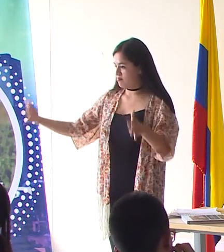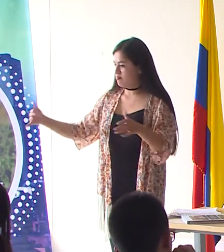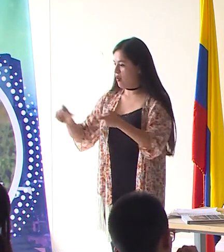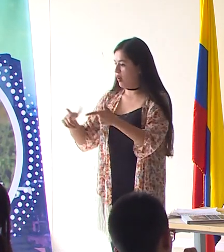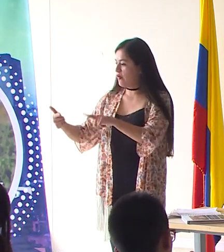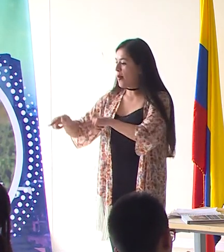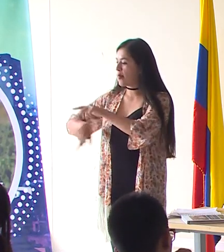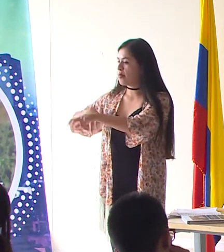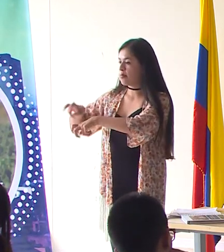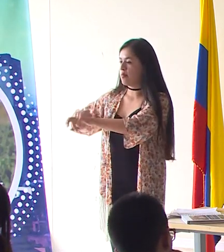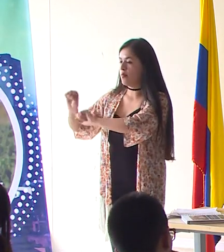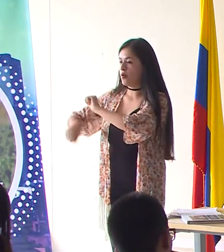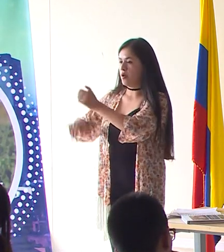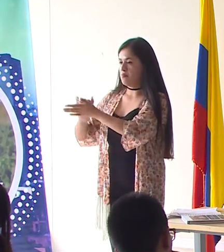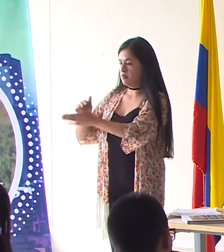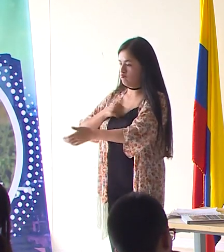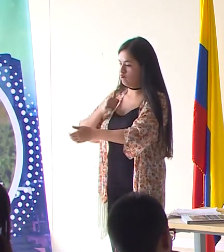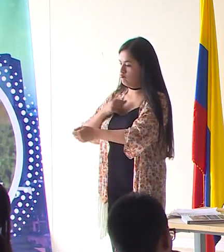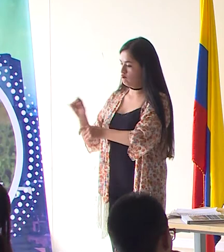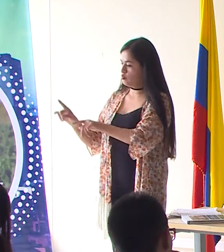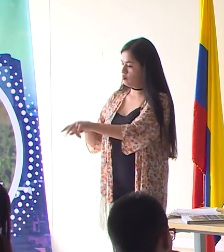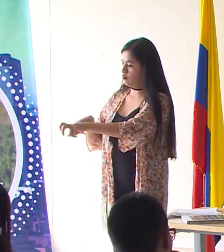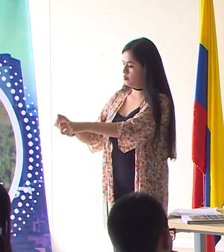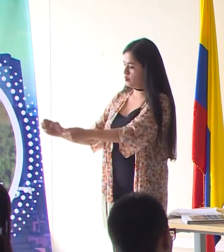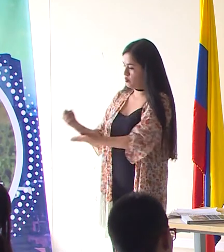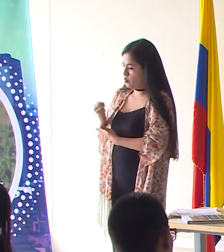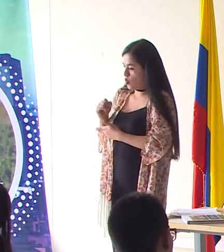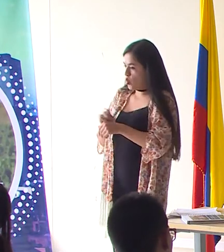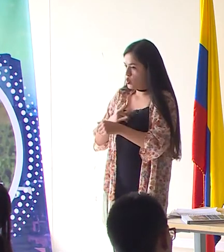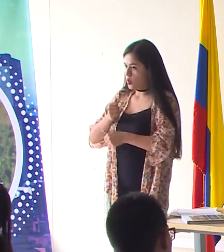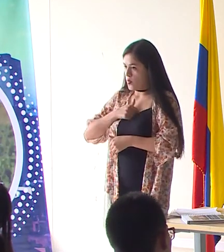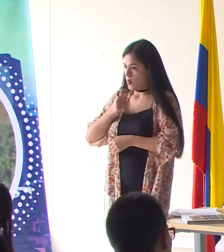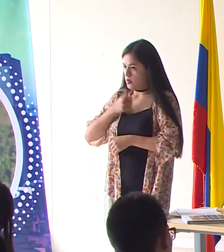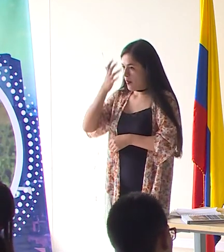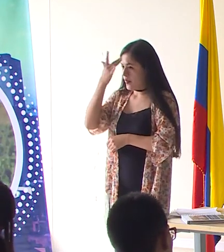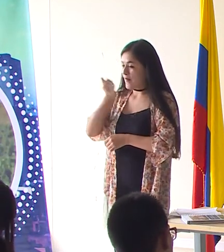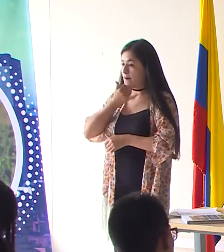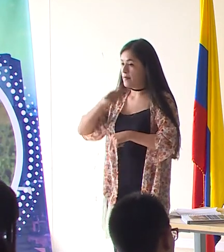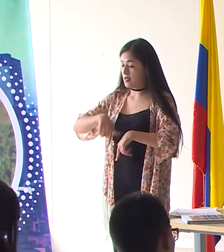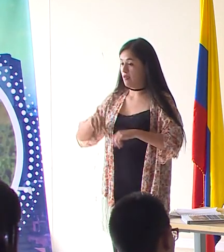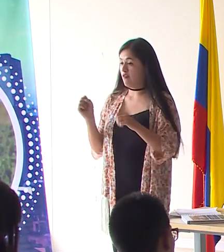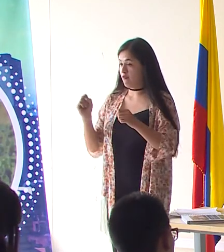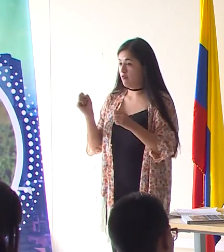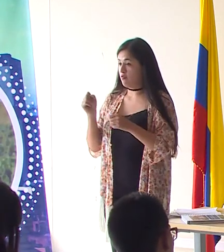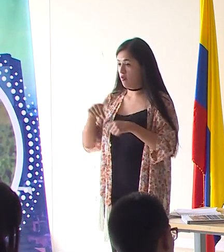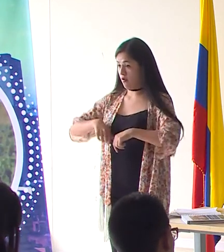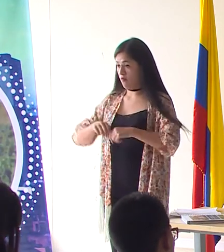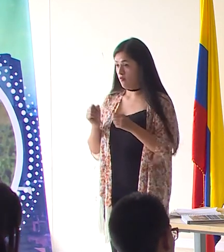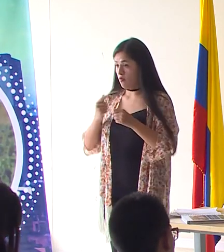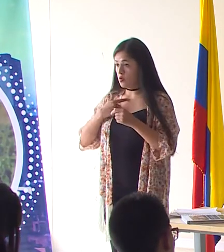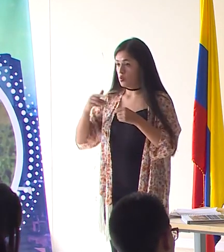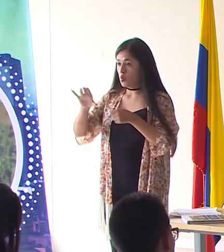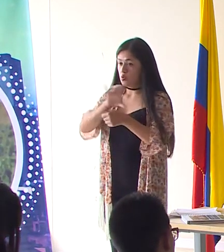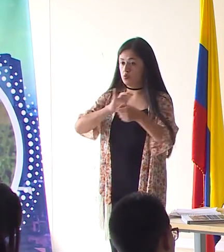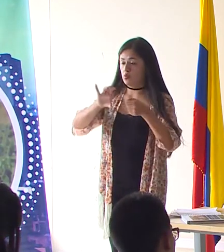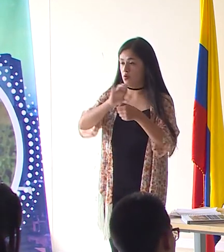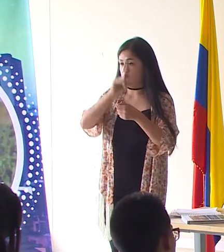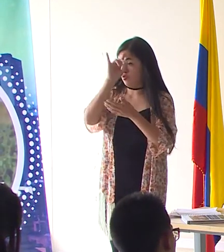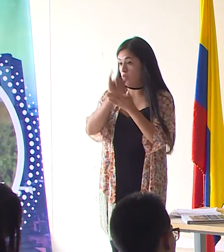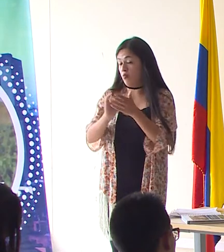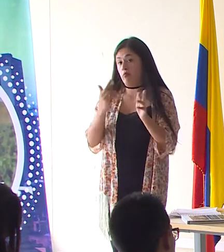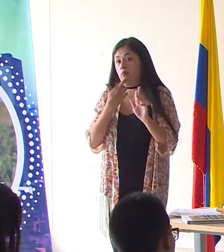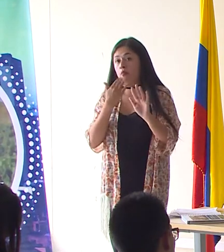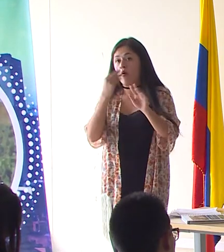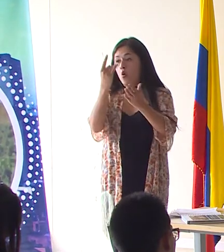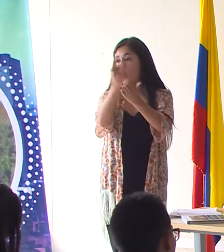y empezar a autoabastecerse porque la despensa de bogotá no precisamente su ruralidad uno esperaría que usted